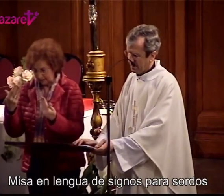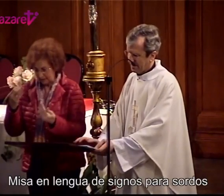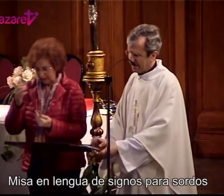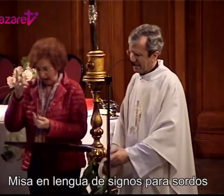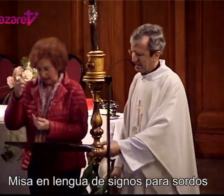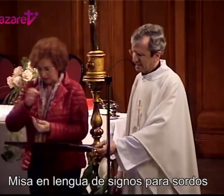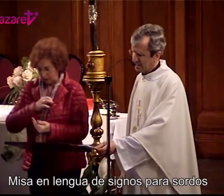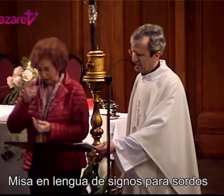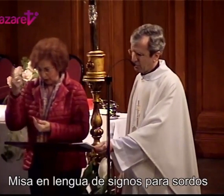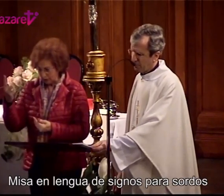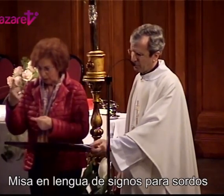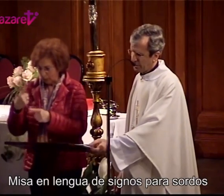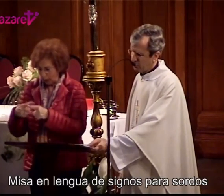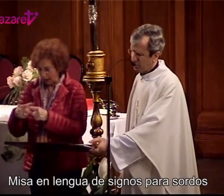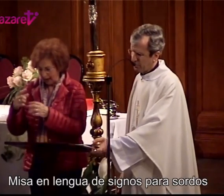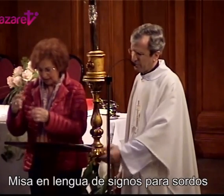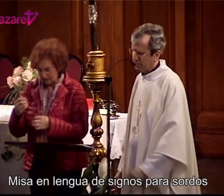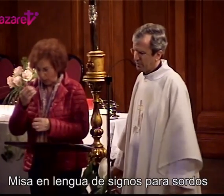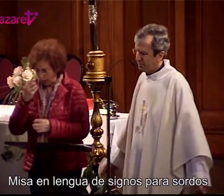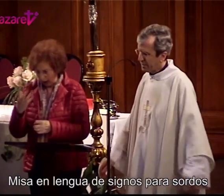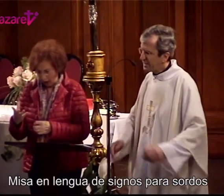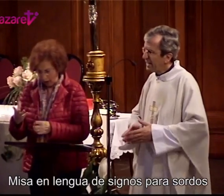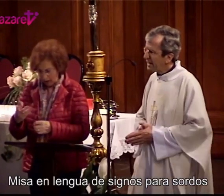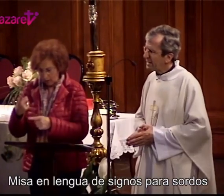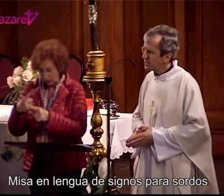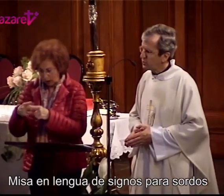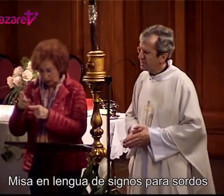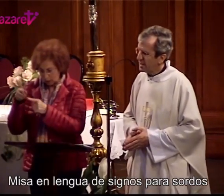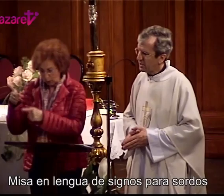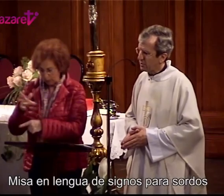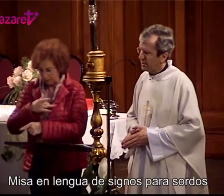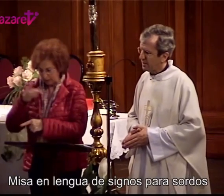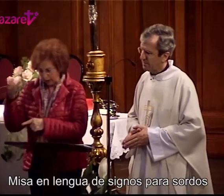Dad gracias al Señor porque es bueno, porque es eterna su misericordia.